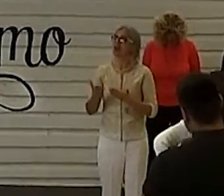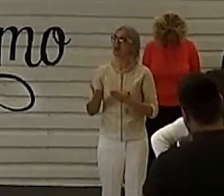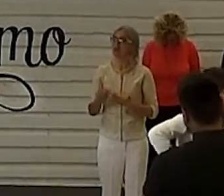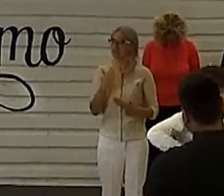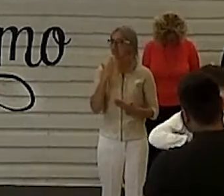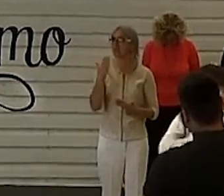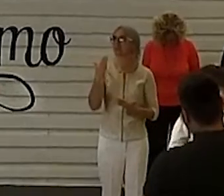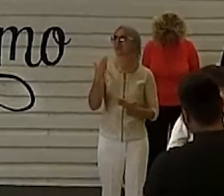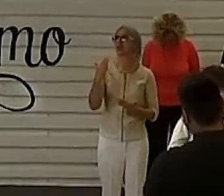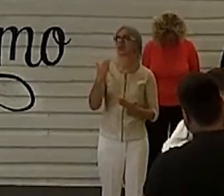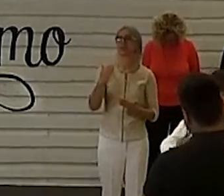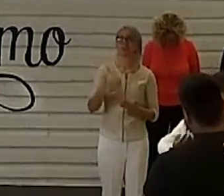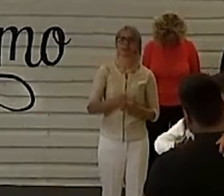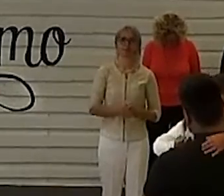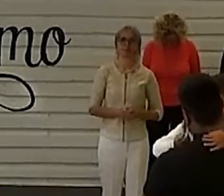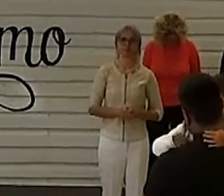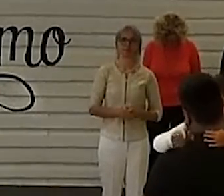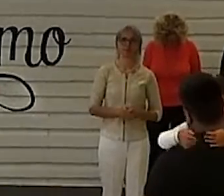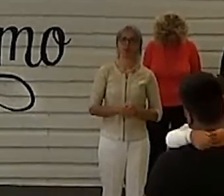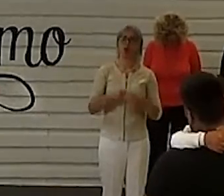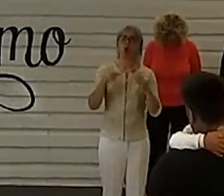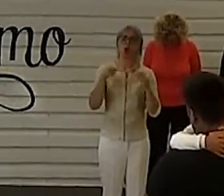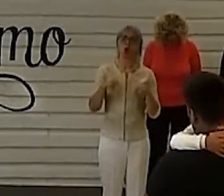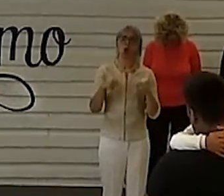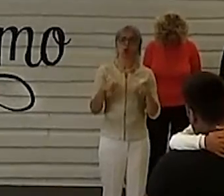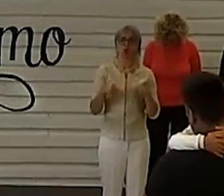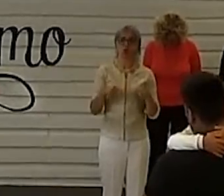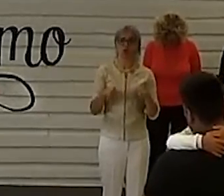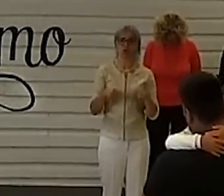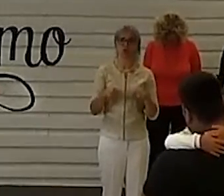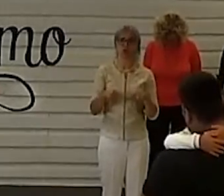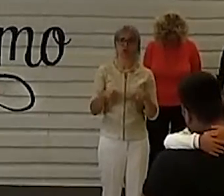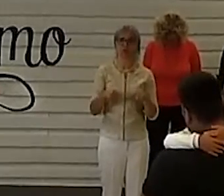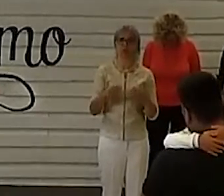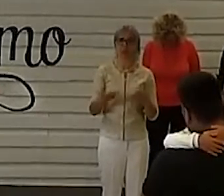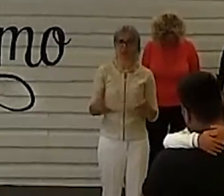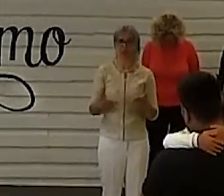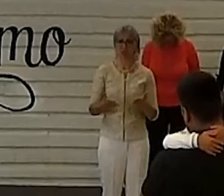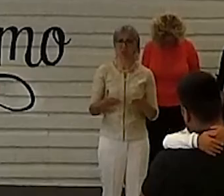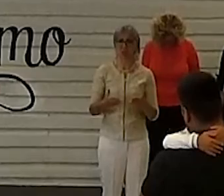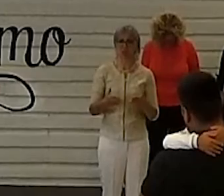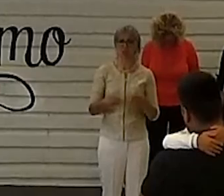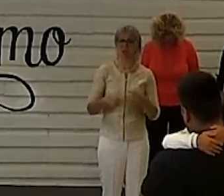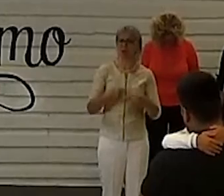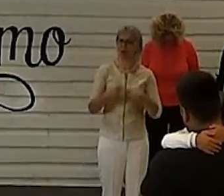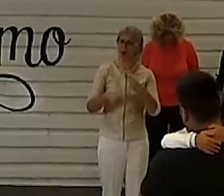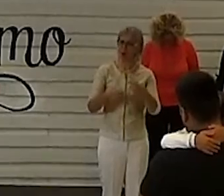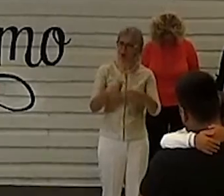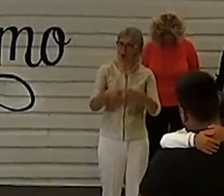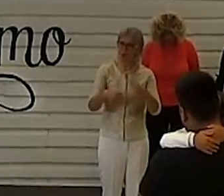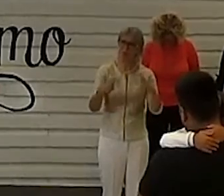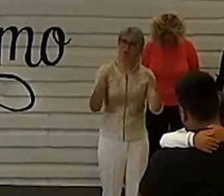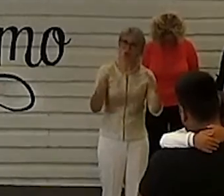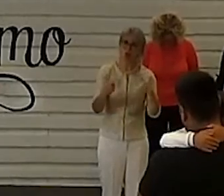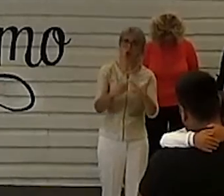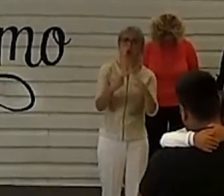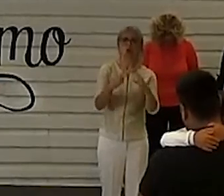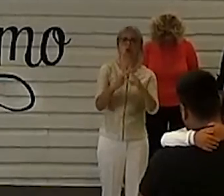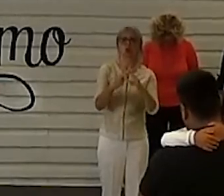Grazie Padre. Ed ora Signore, il restante di questo incontro, per coloro che desiderano essere